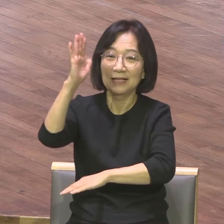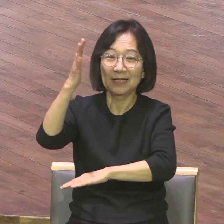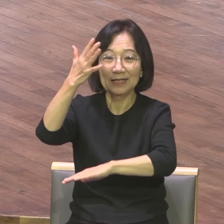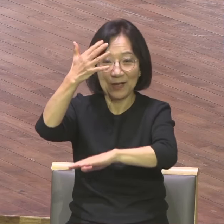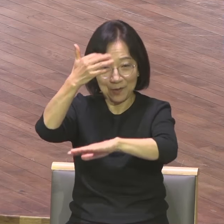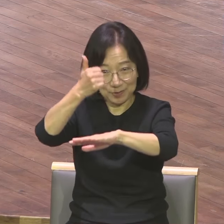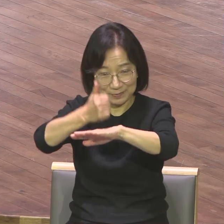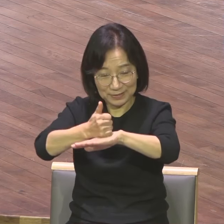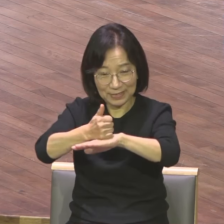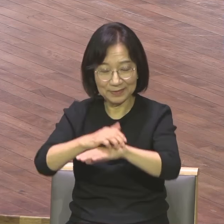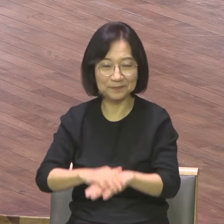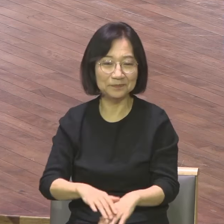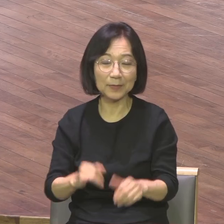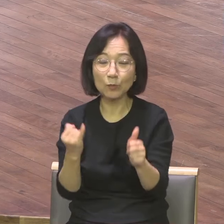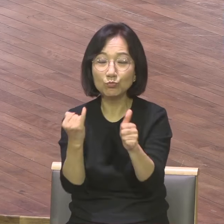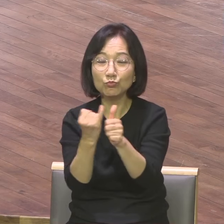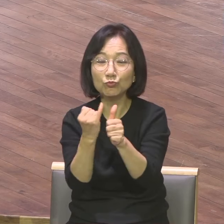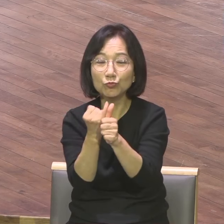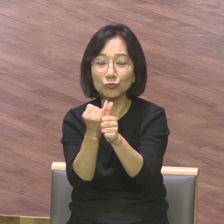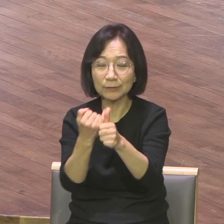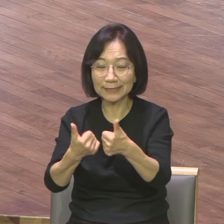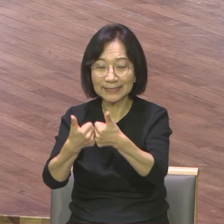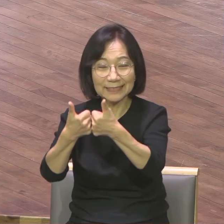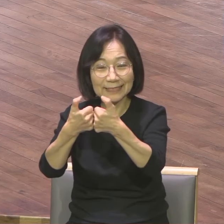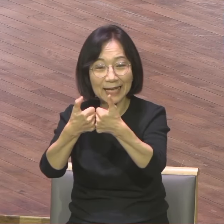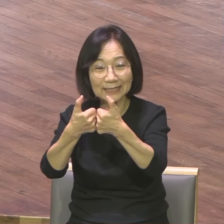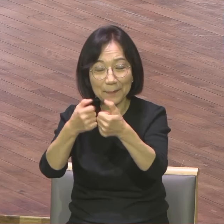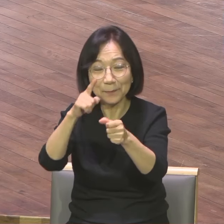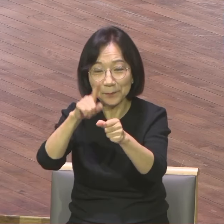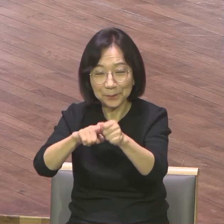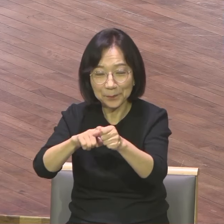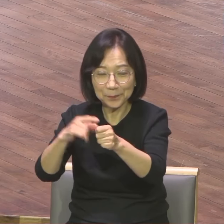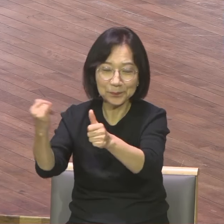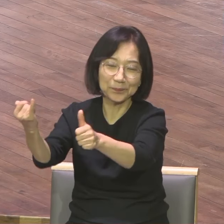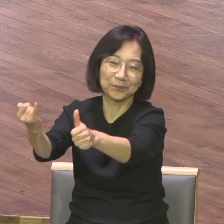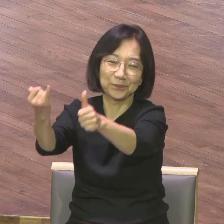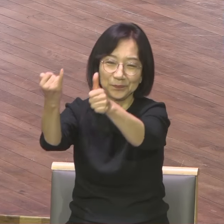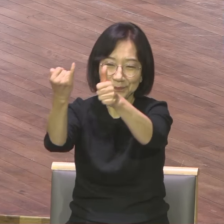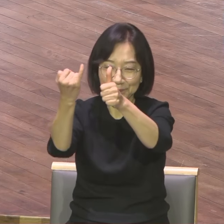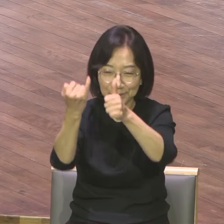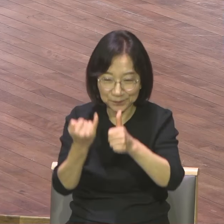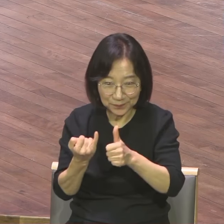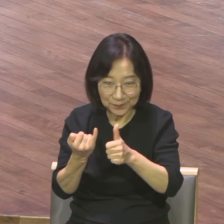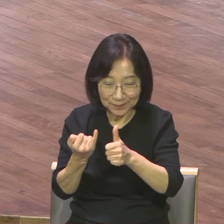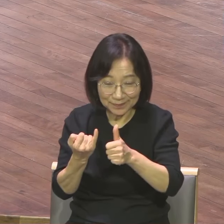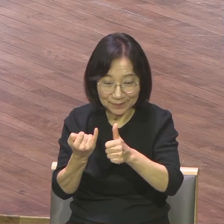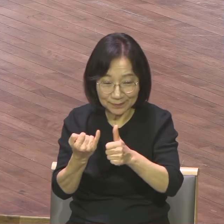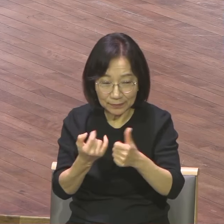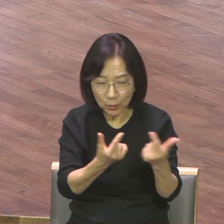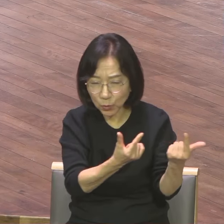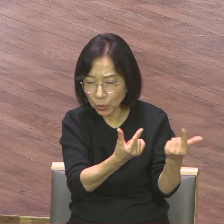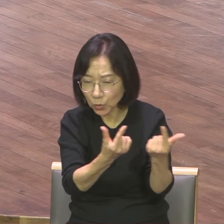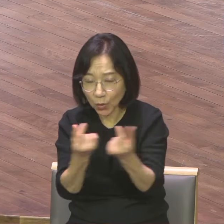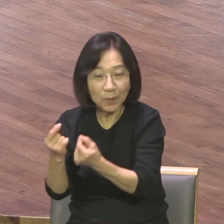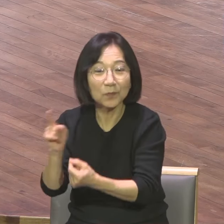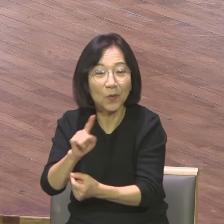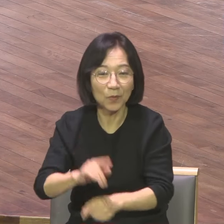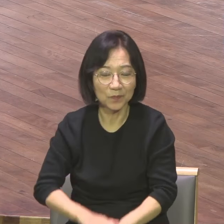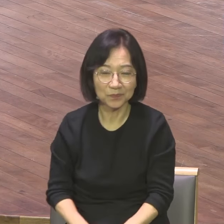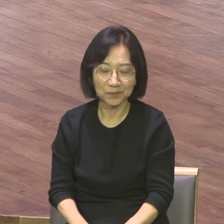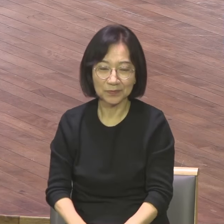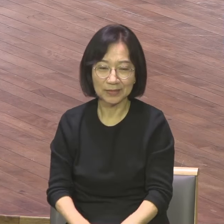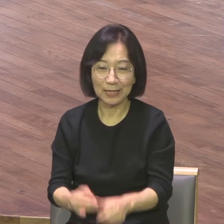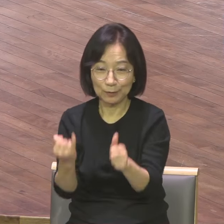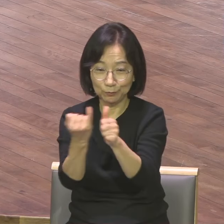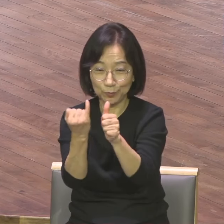상담을 오는 부부들에게 공통점이 있는데 바로 서로를 향한 고정관념이 딱